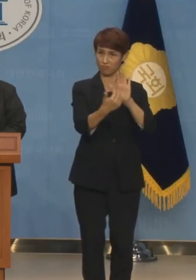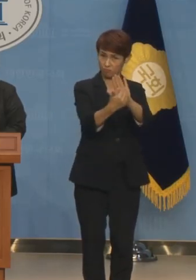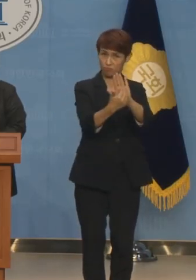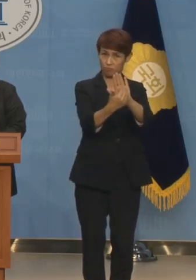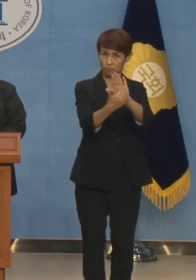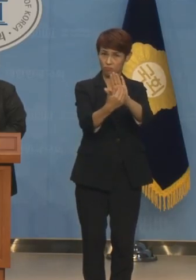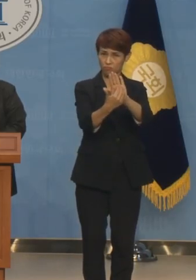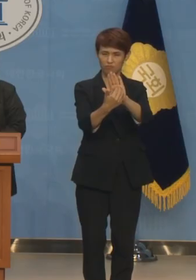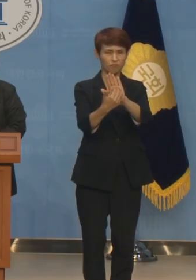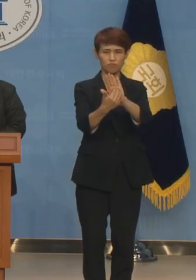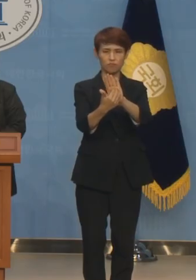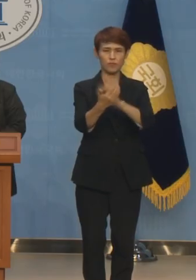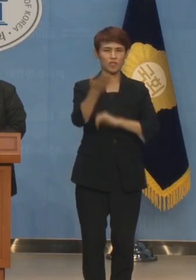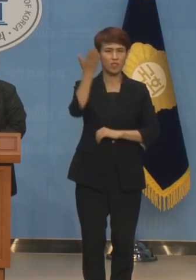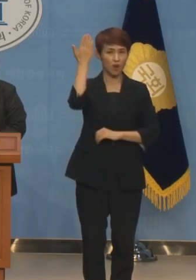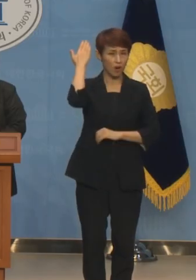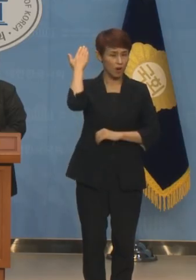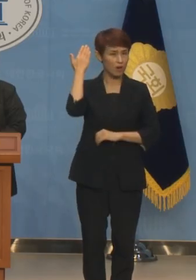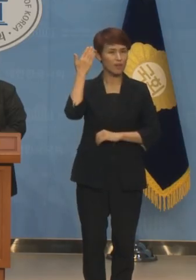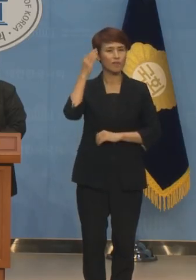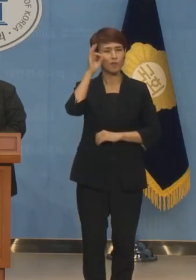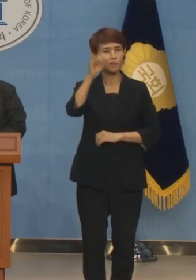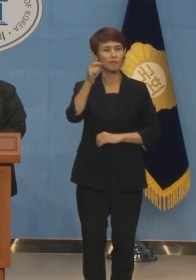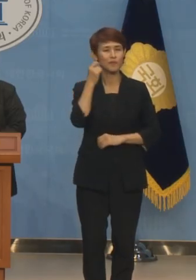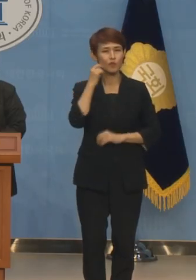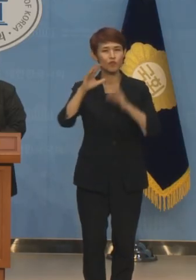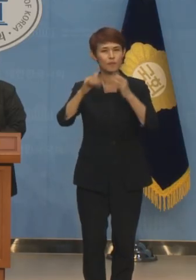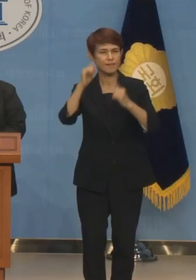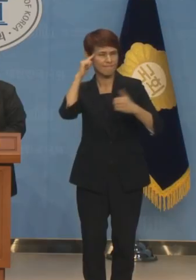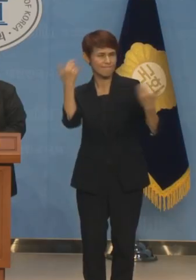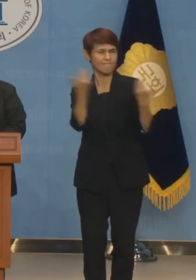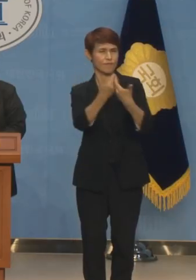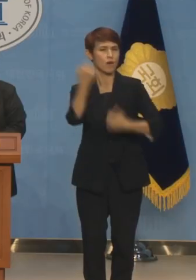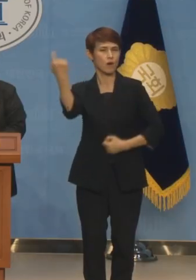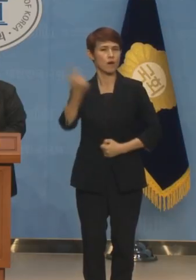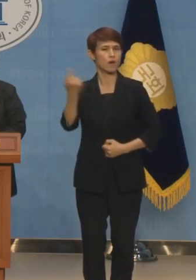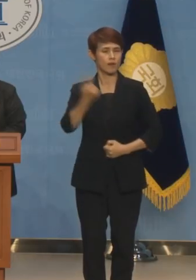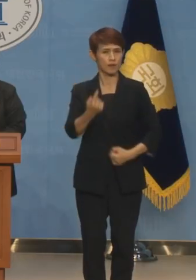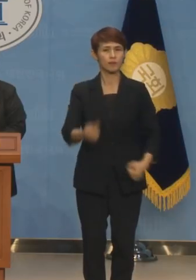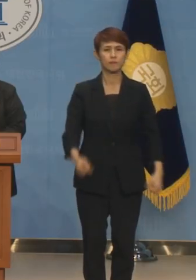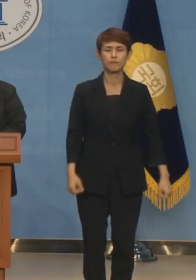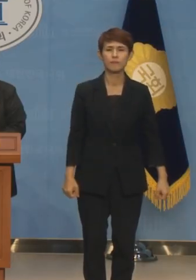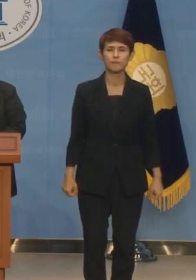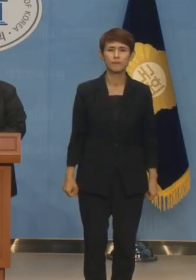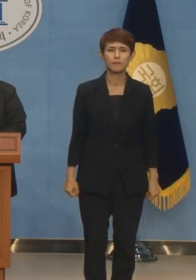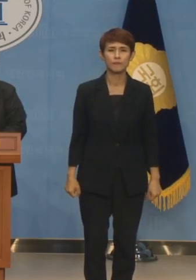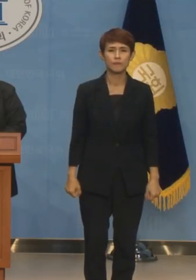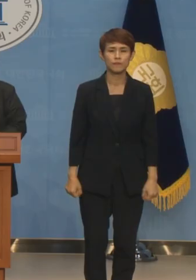외면한다면 이전에 보지 못한 국민 저항을 맞닥뜨리게 될 것입니다.